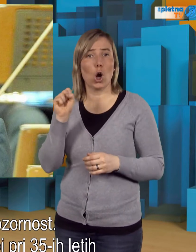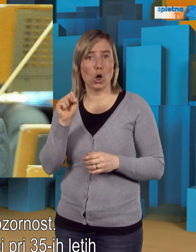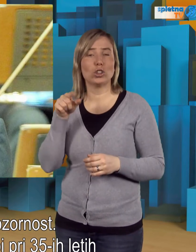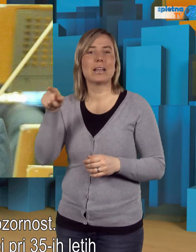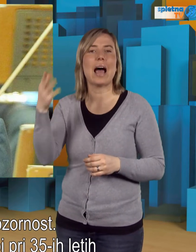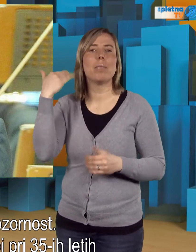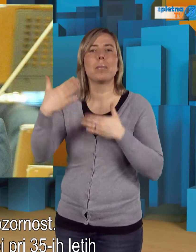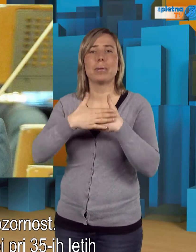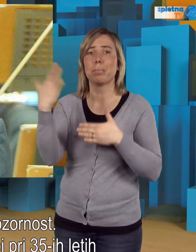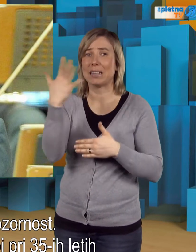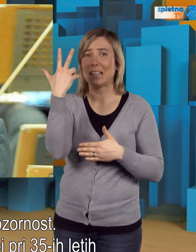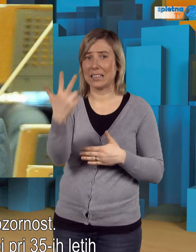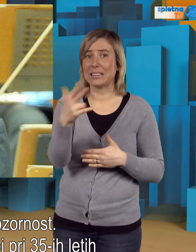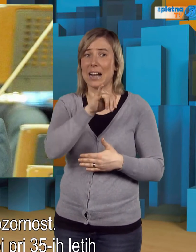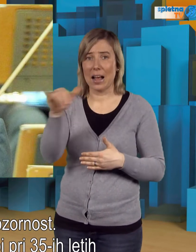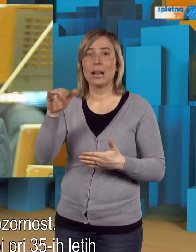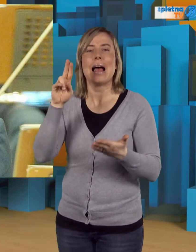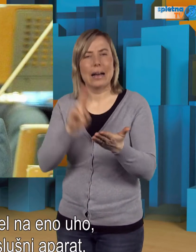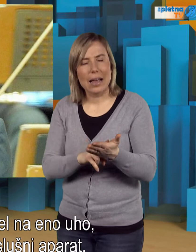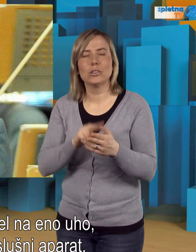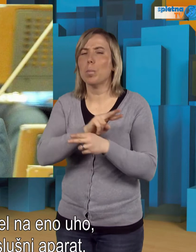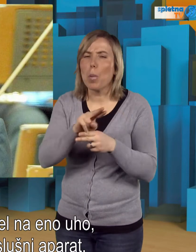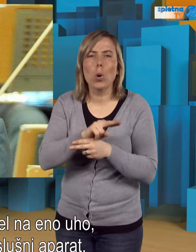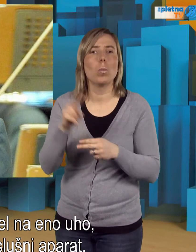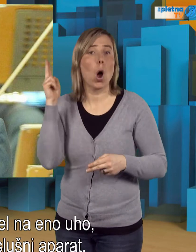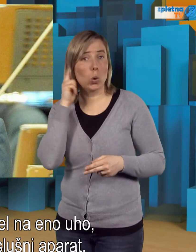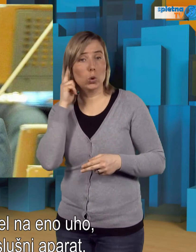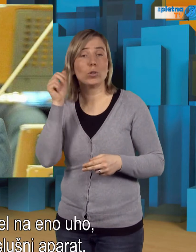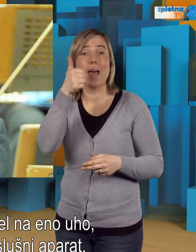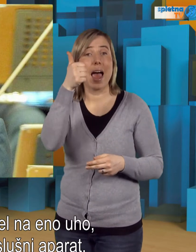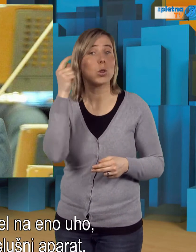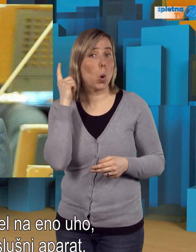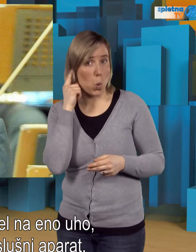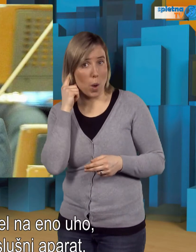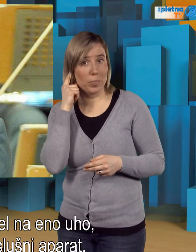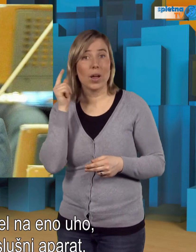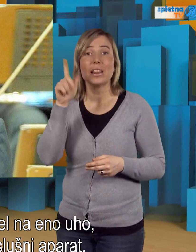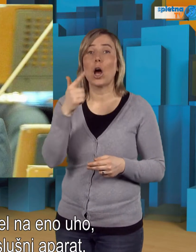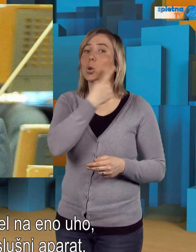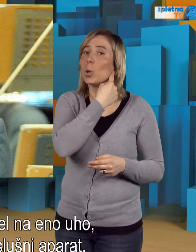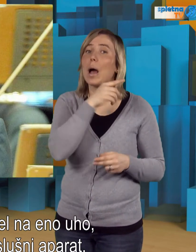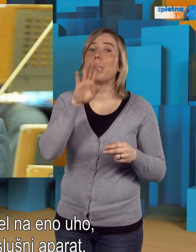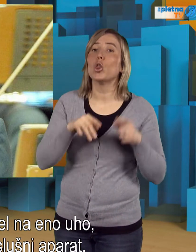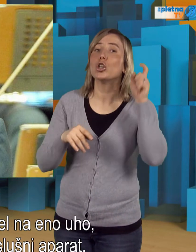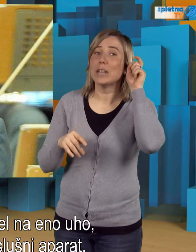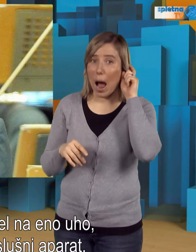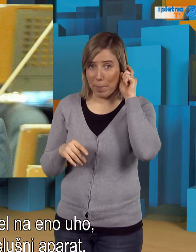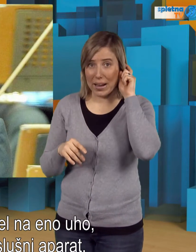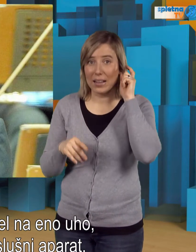Samuragoči, ki naj bi pri 35 letih res popolnoma oglušel na eno uho, na drugem pa nosi slušni aparat, se je